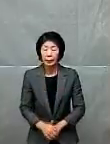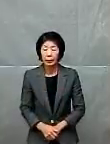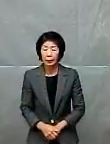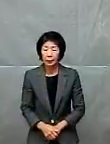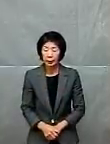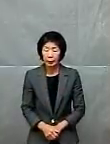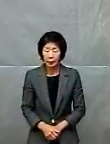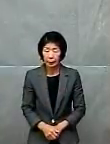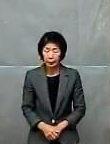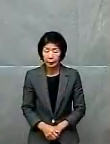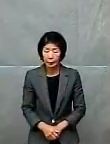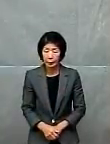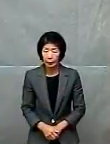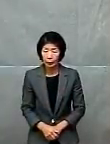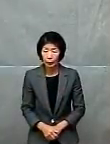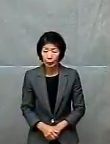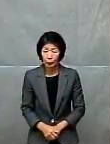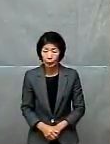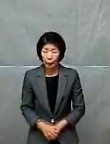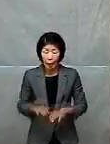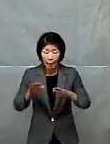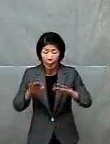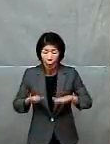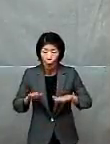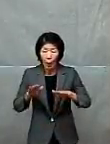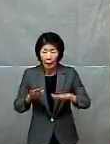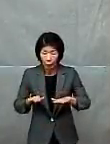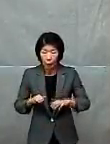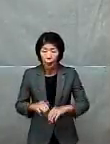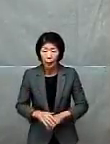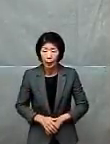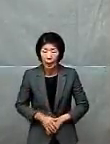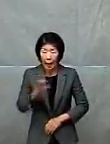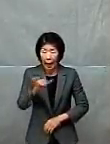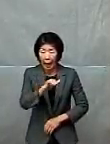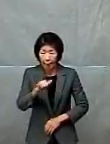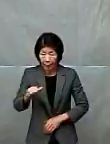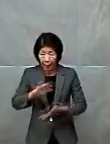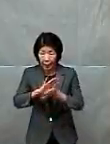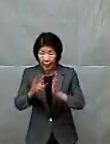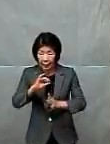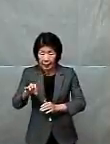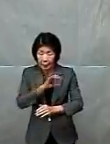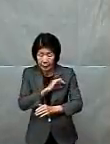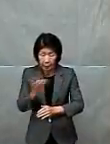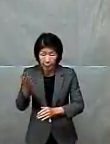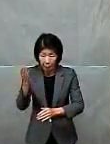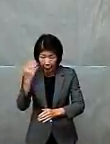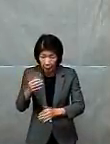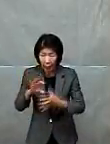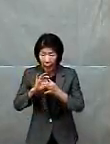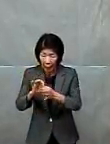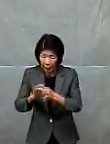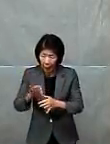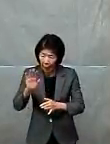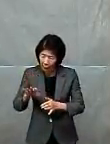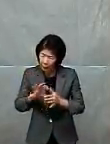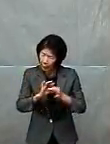はい、 要するに今回の、安倍県議の件に関わると関わらずと、